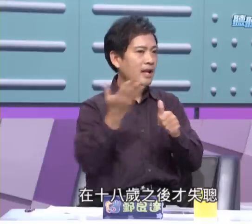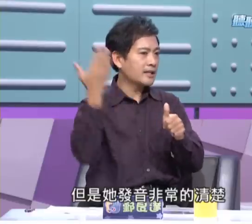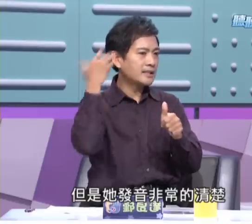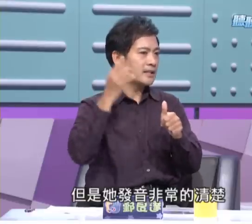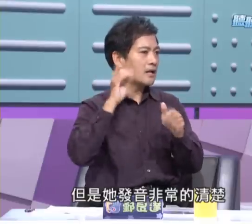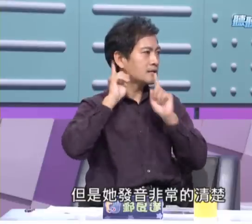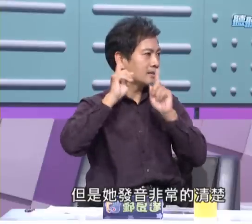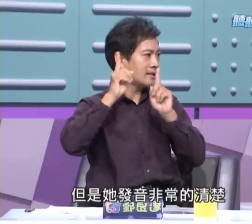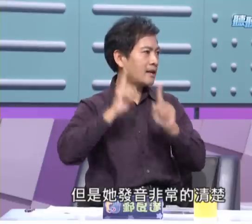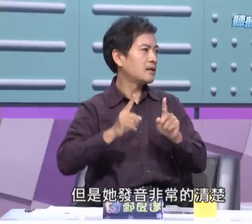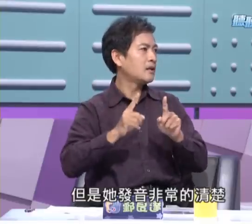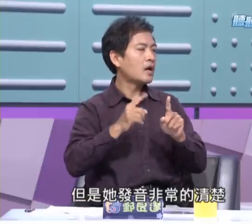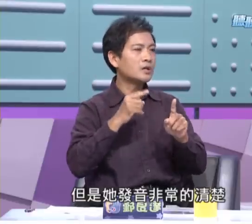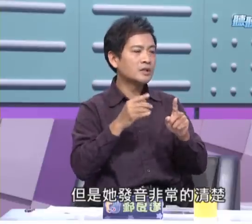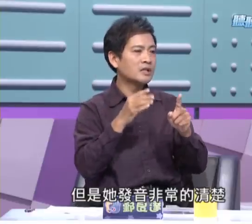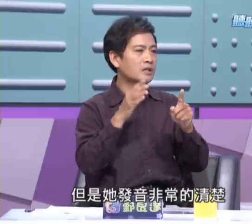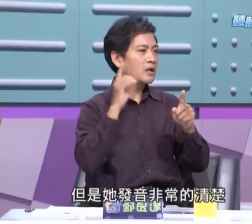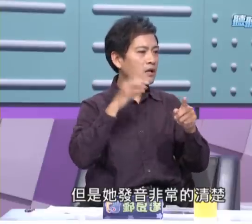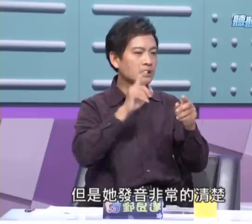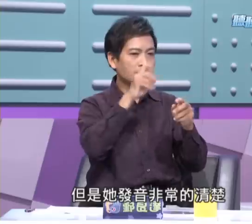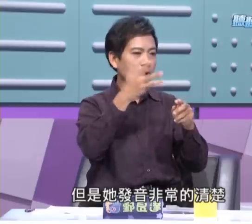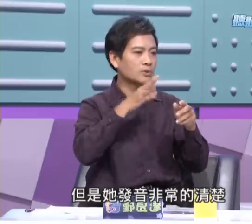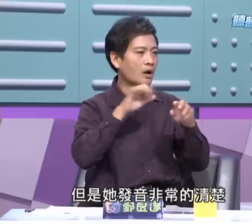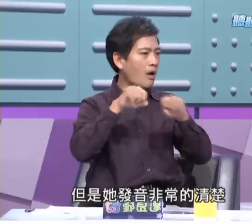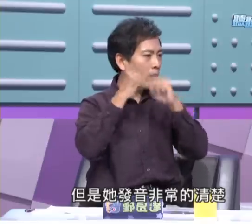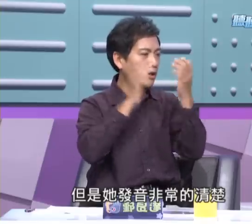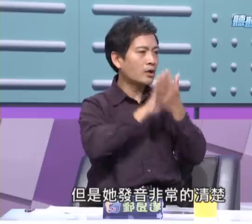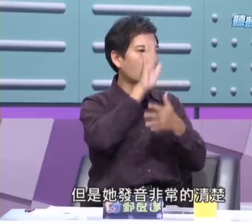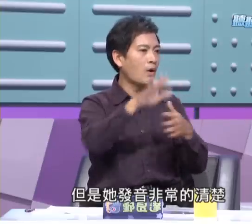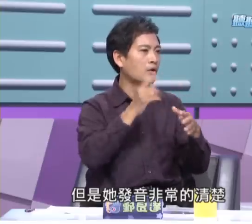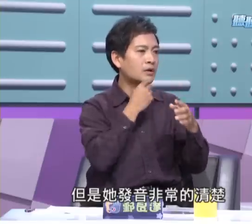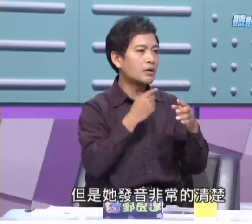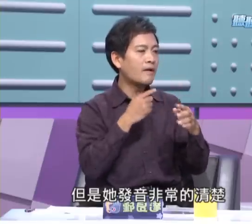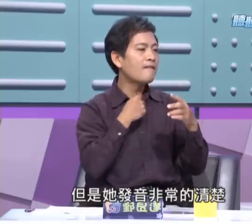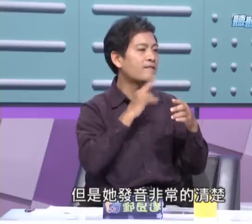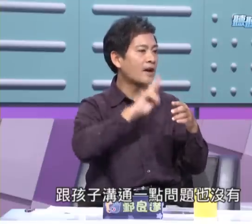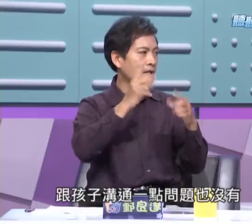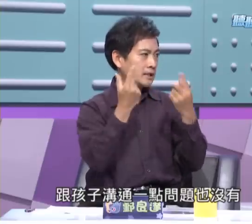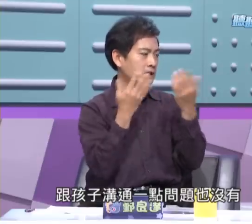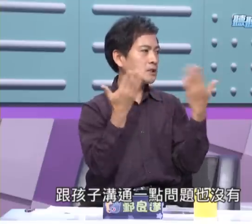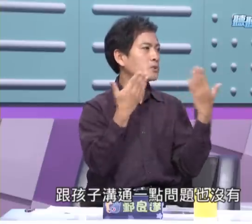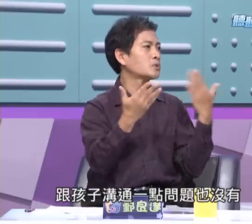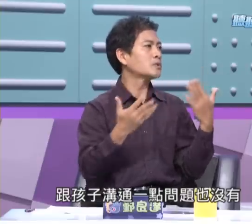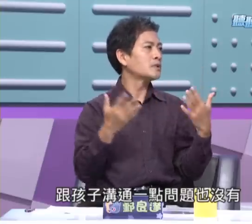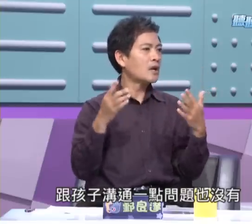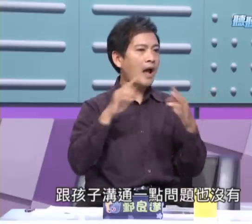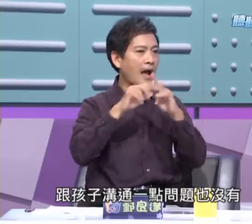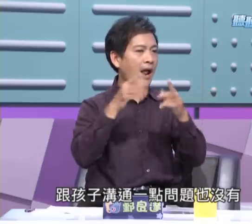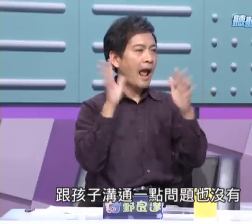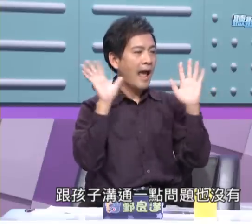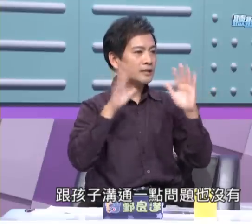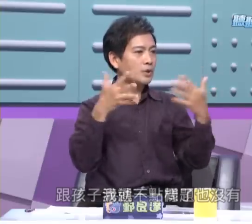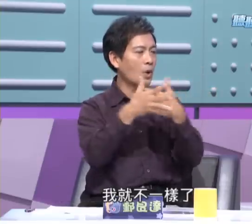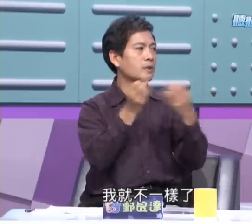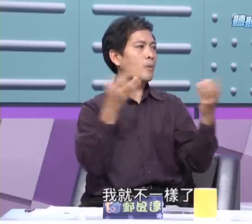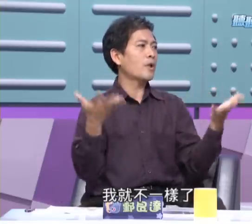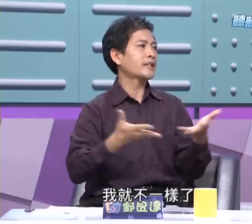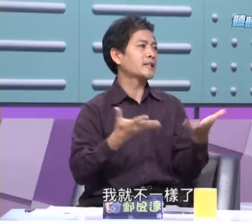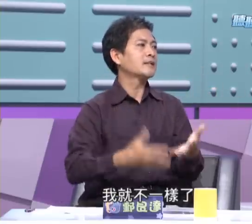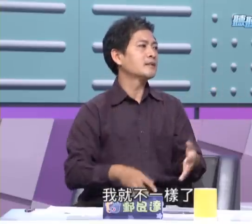但是她发音非常的清楚，跟孩子沟通一点问题也没有。我就不一样